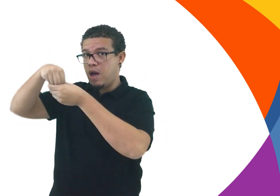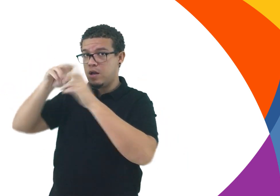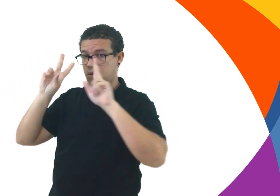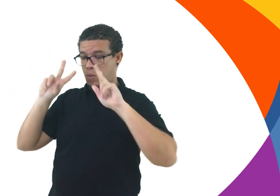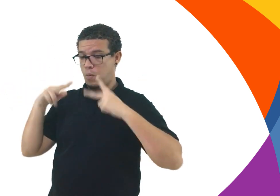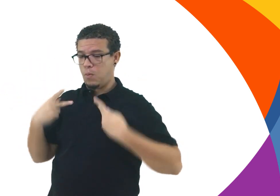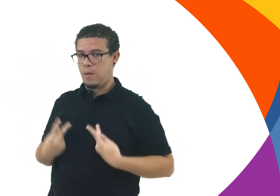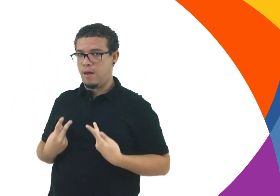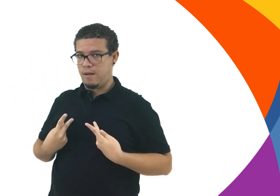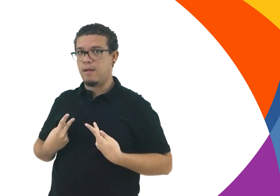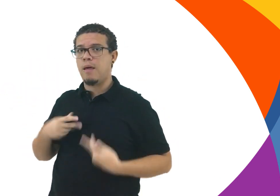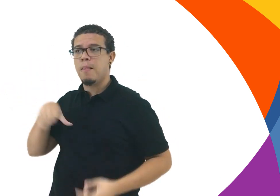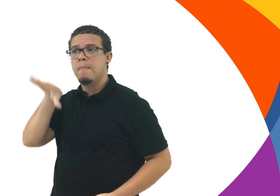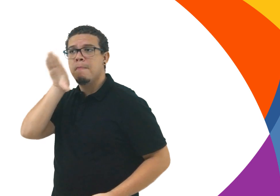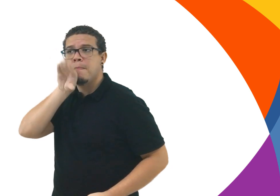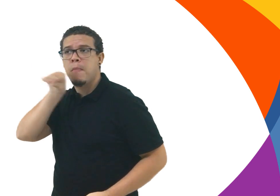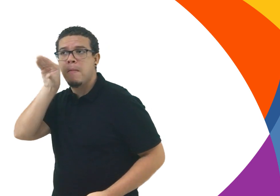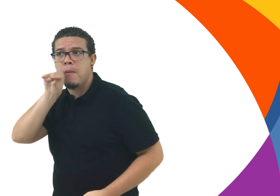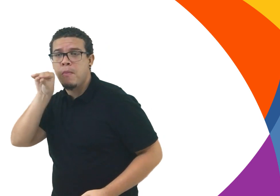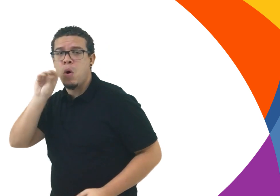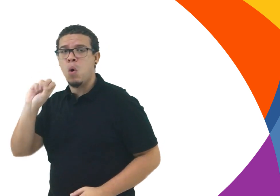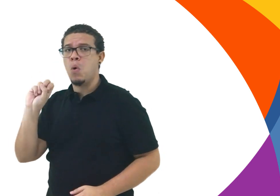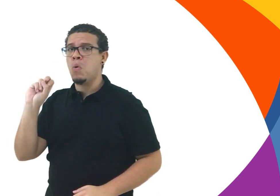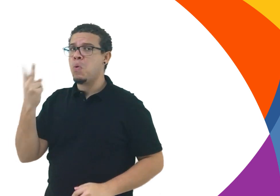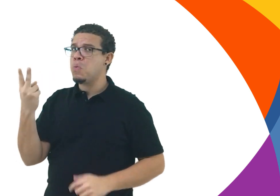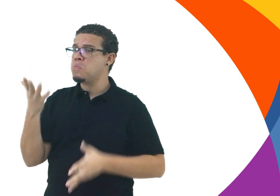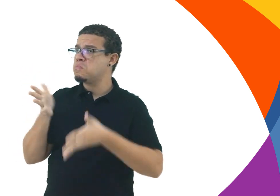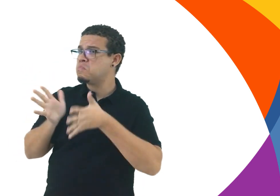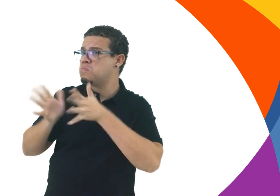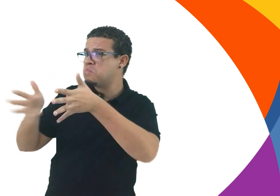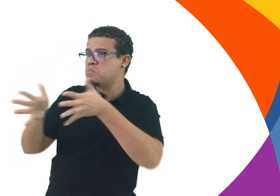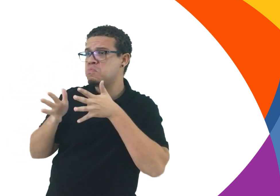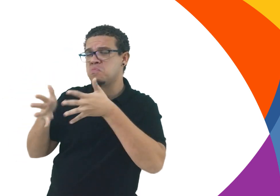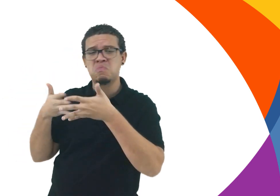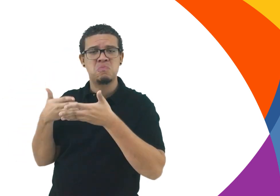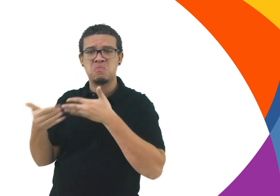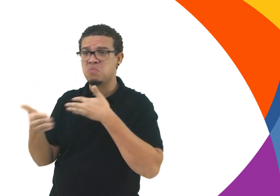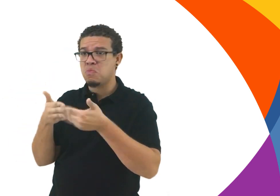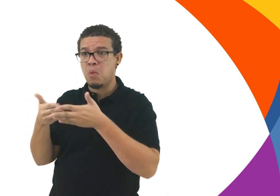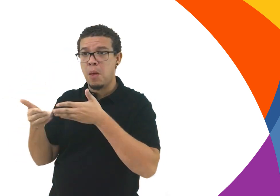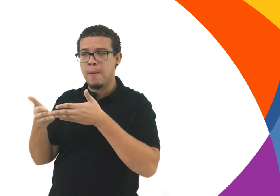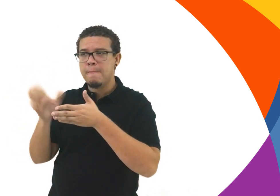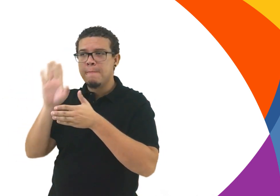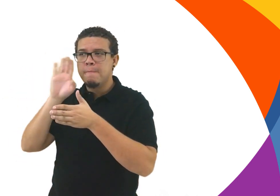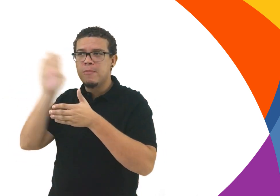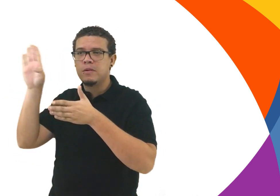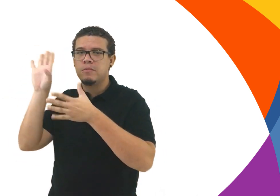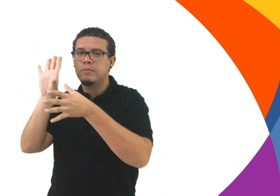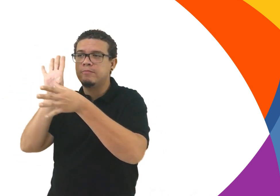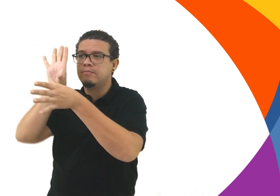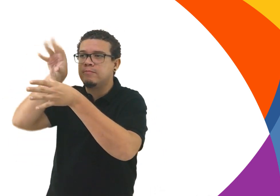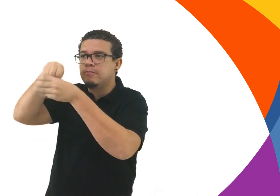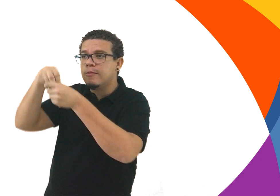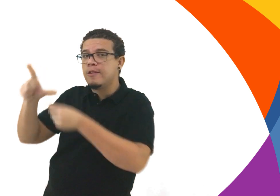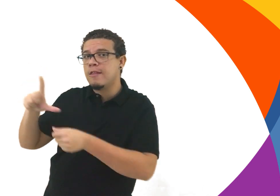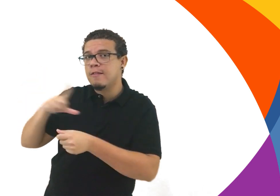da linguagem humana, seja na língua oral ou na língua sinalizada.